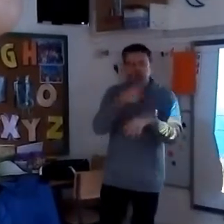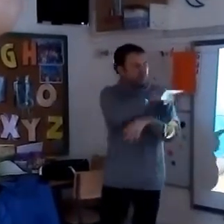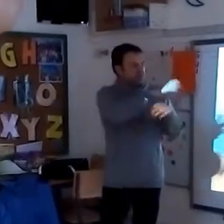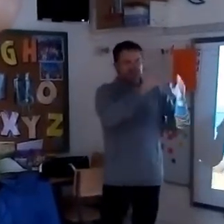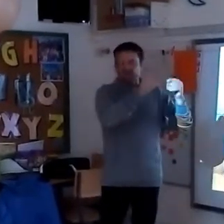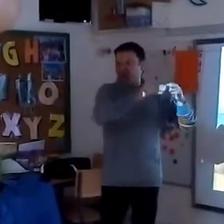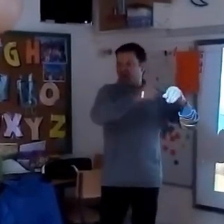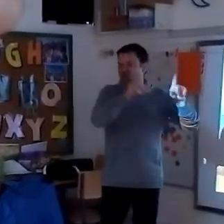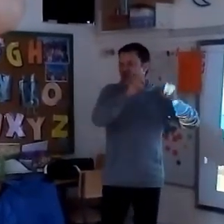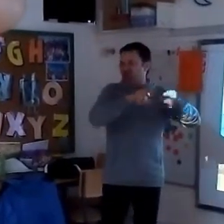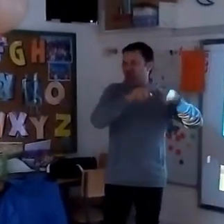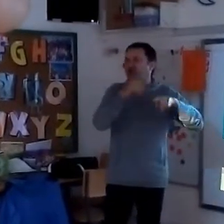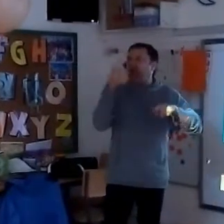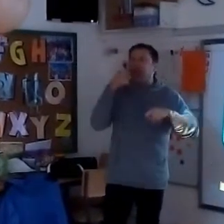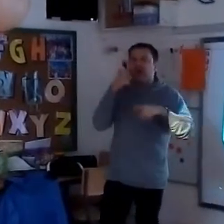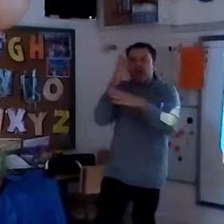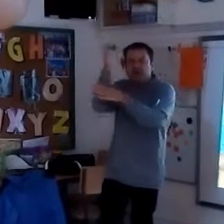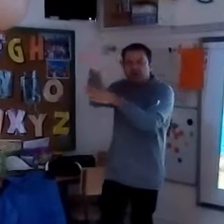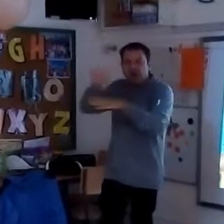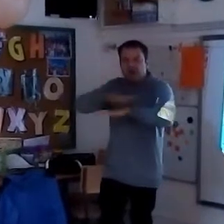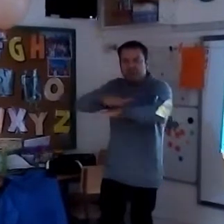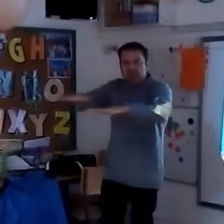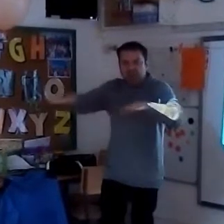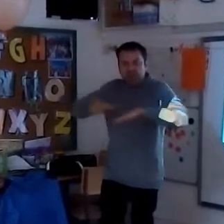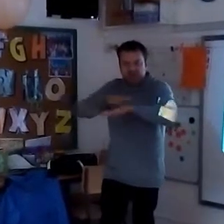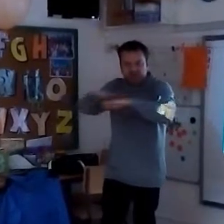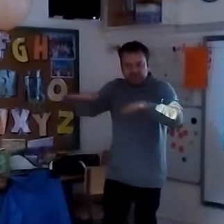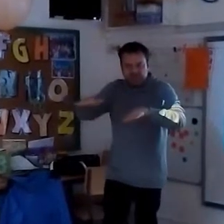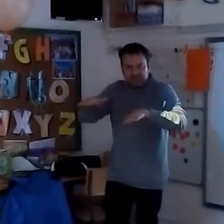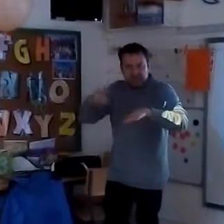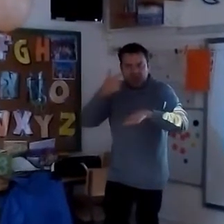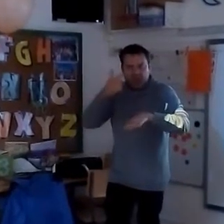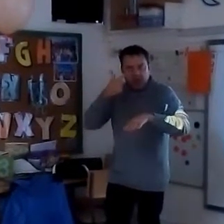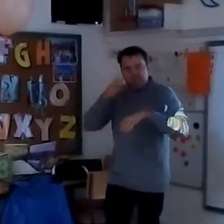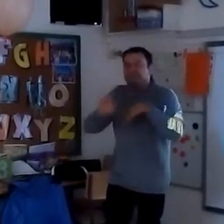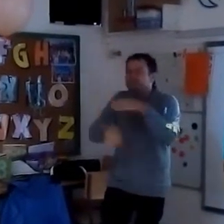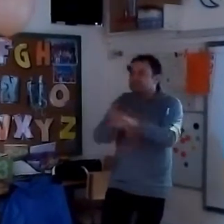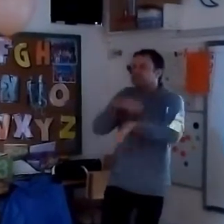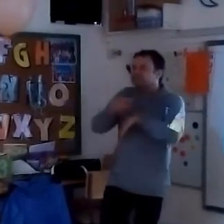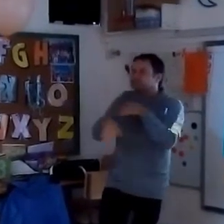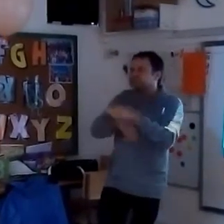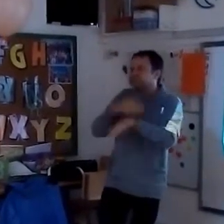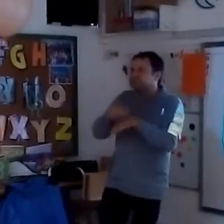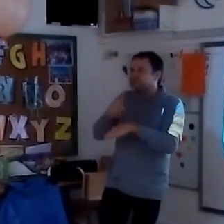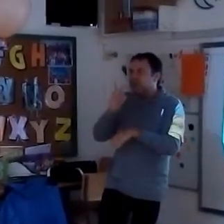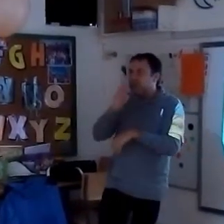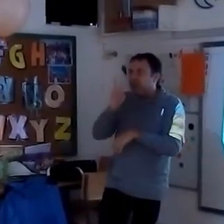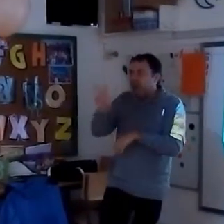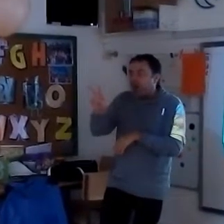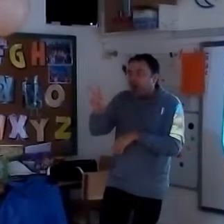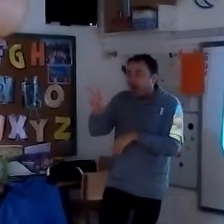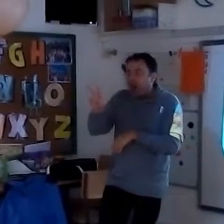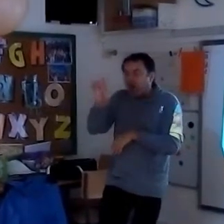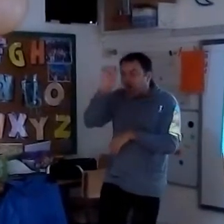andando, y había un montón de tierra, así que dijo, me voy a ir a la zona de la playa a ver si allí tengo suerte y encuentro. Y de repente